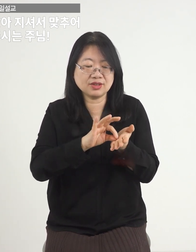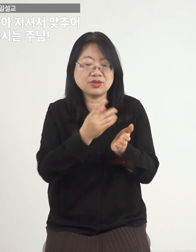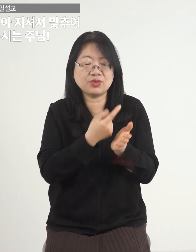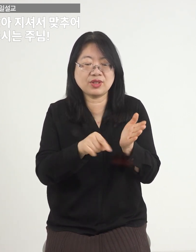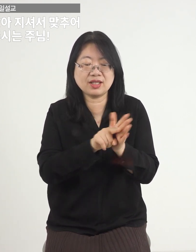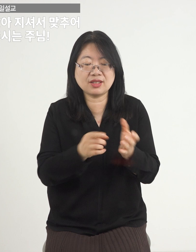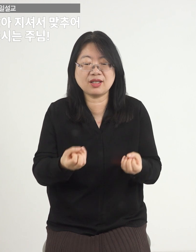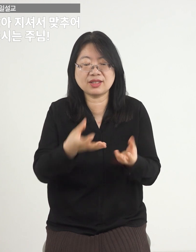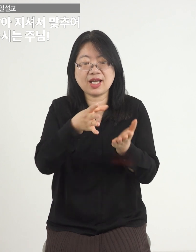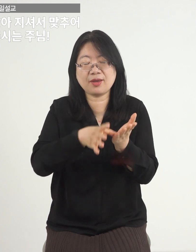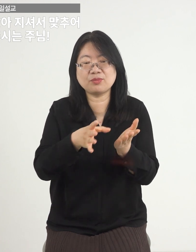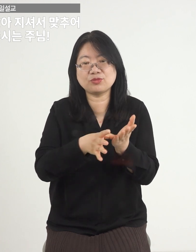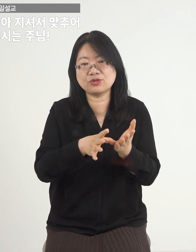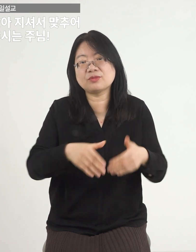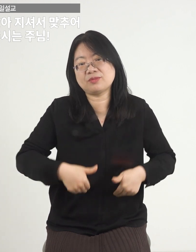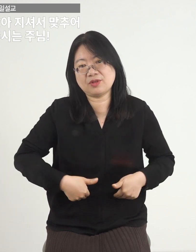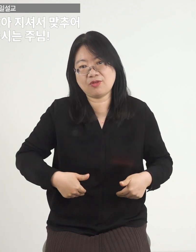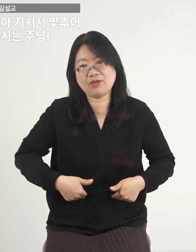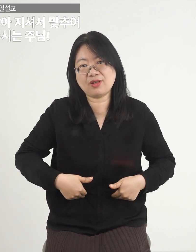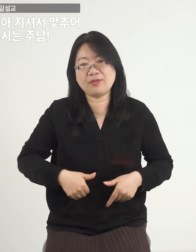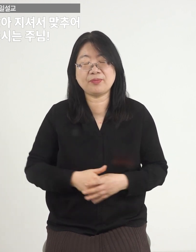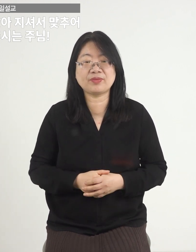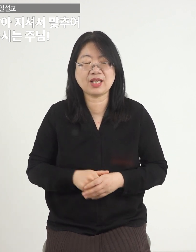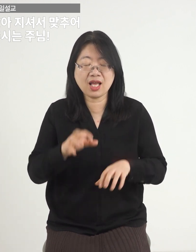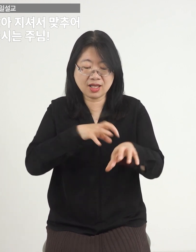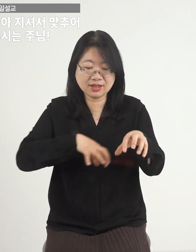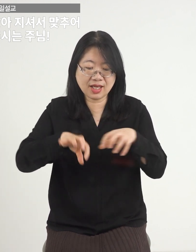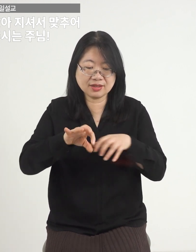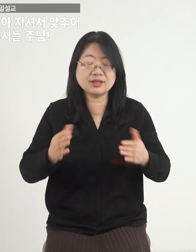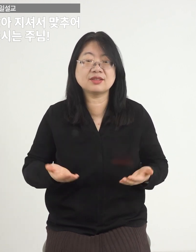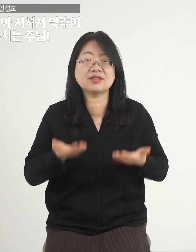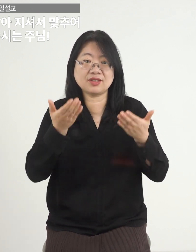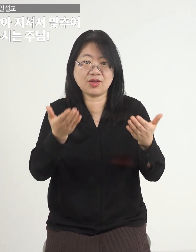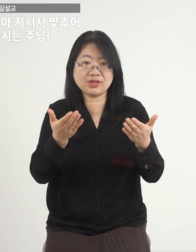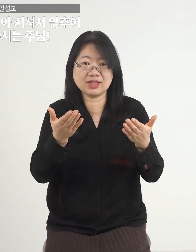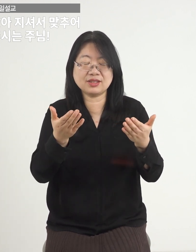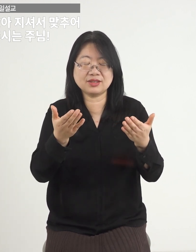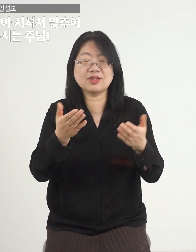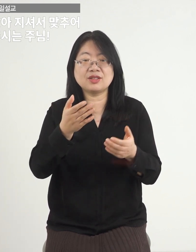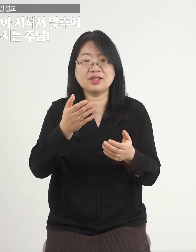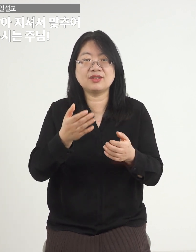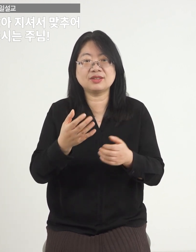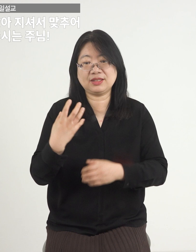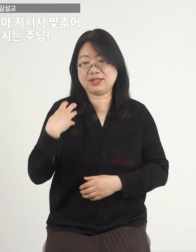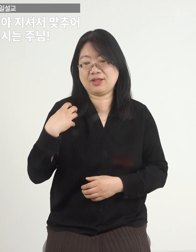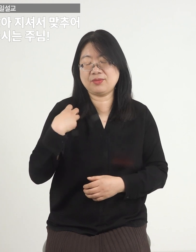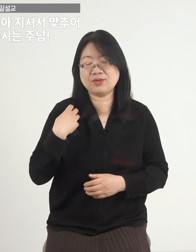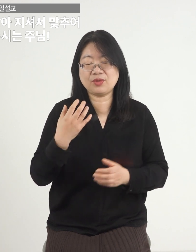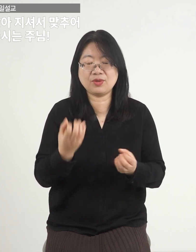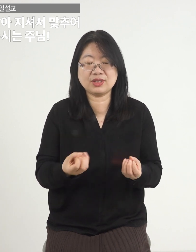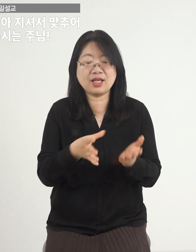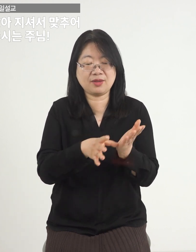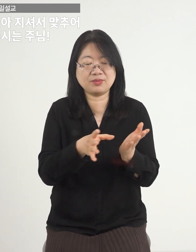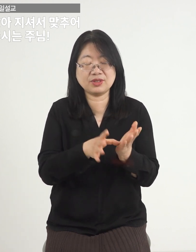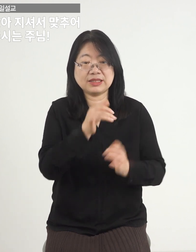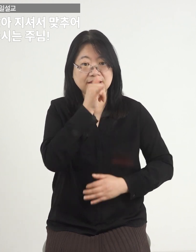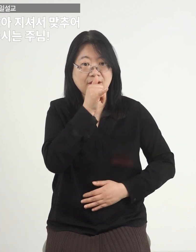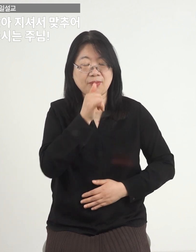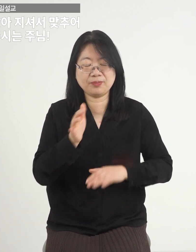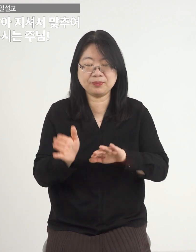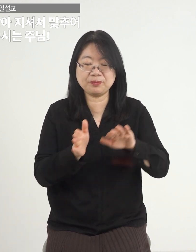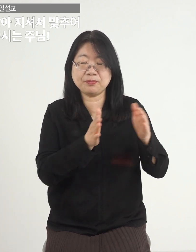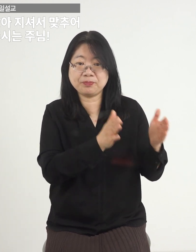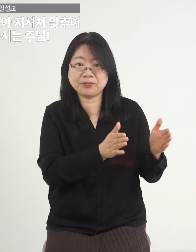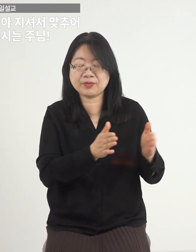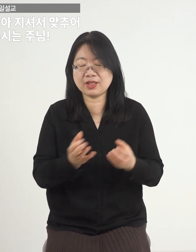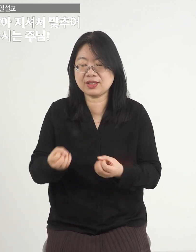위해서 제물이 존재하는 겁니다. 그렇죠? 대신 드려지는 존재로서 제물이 존재하는 거예요. 제사장은 왜